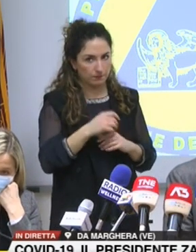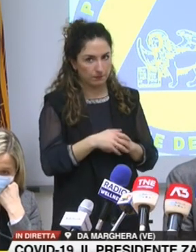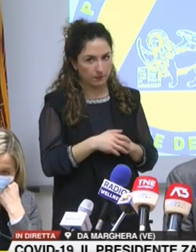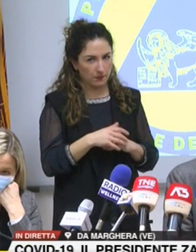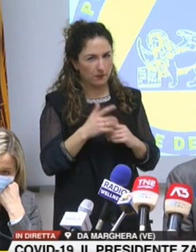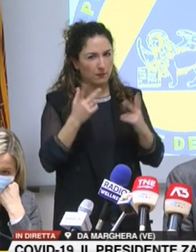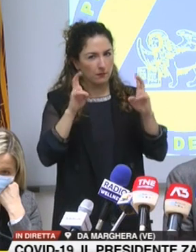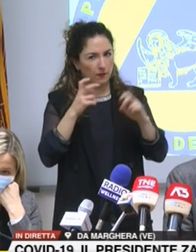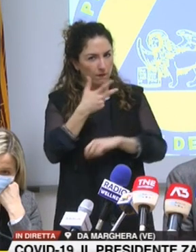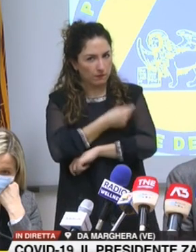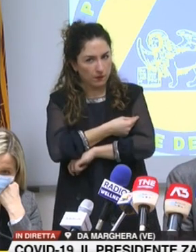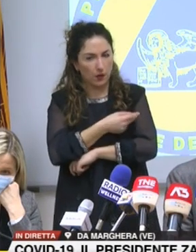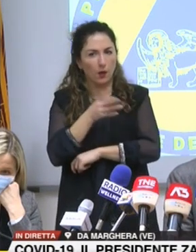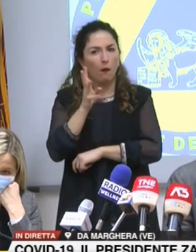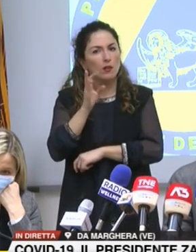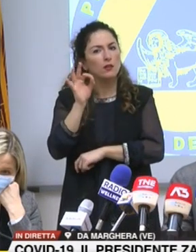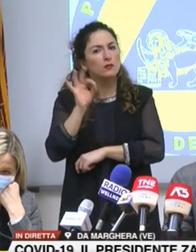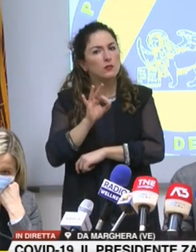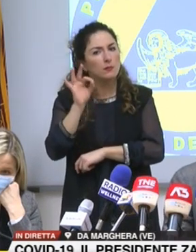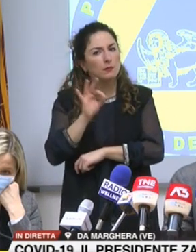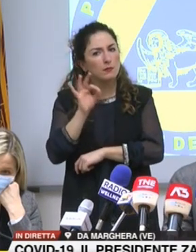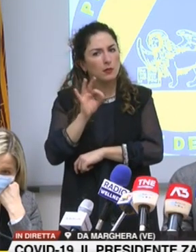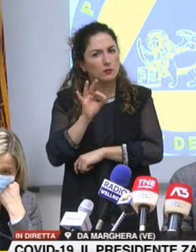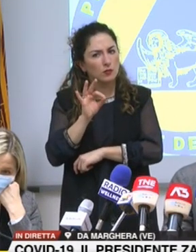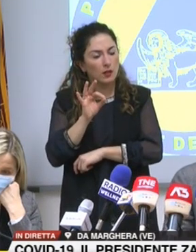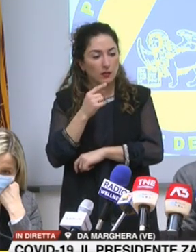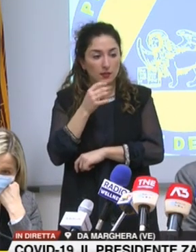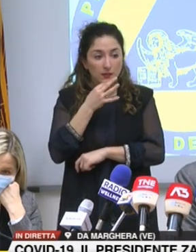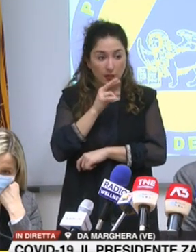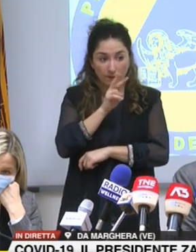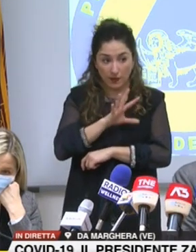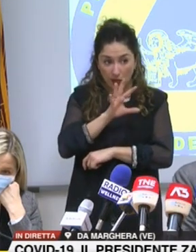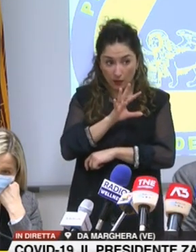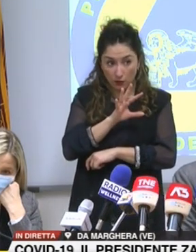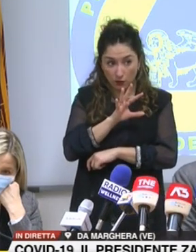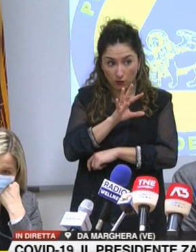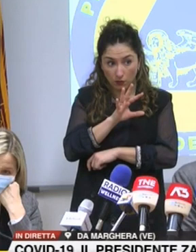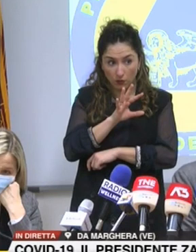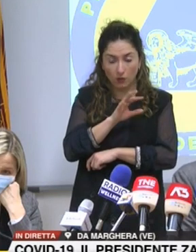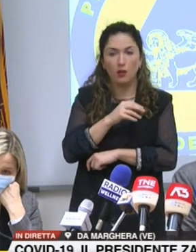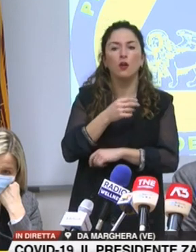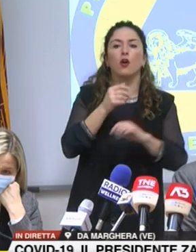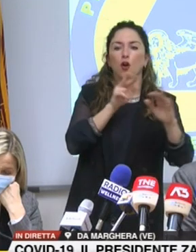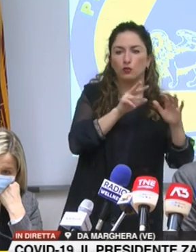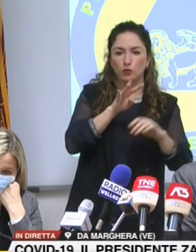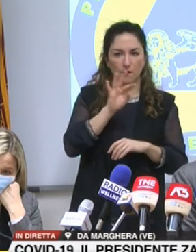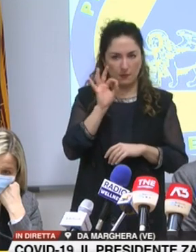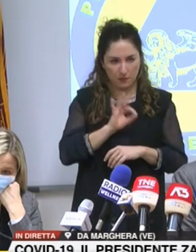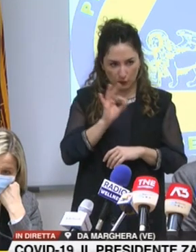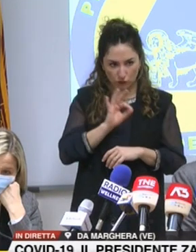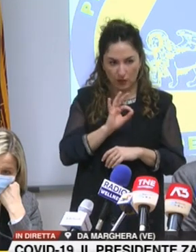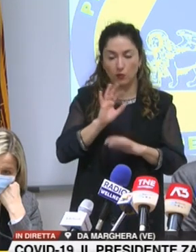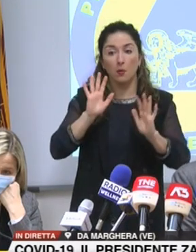sui vaccini, cioè il 14% invece il Veneto a zero? Veneto è 9%, 8-9%, ma però